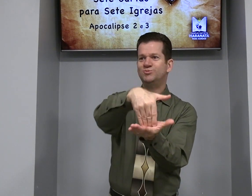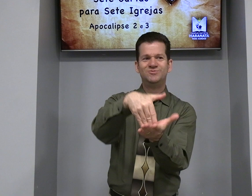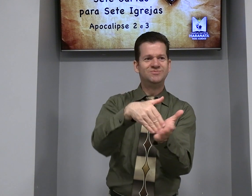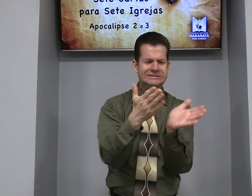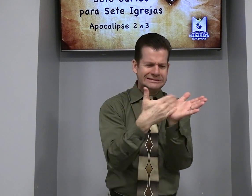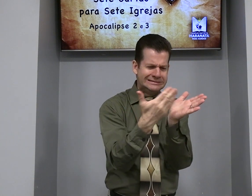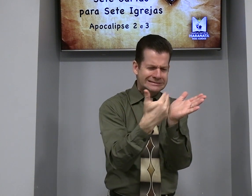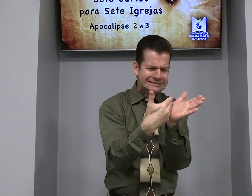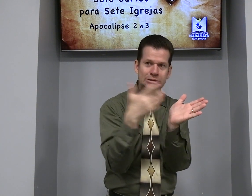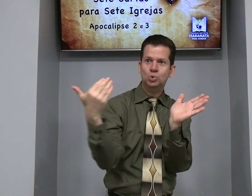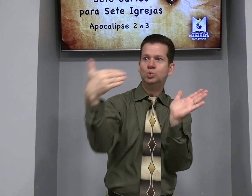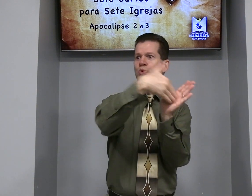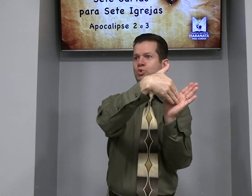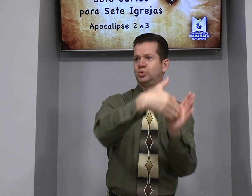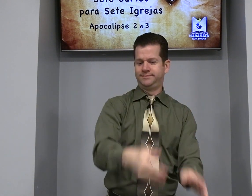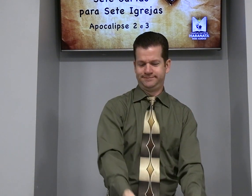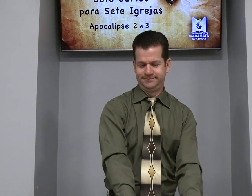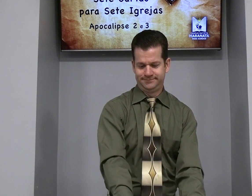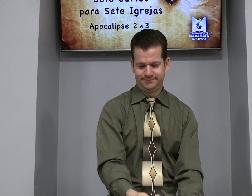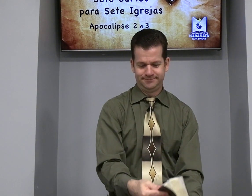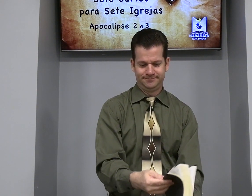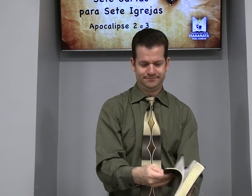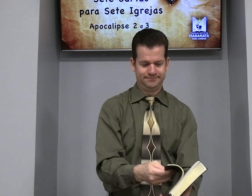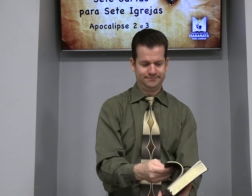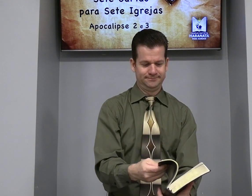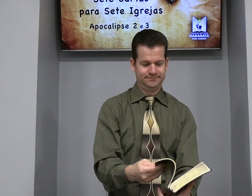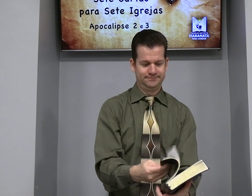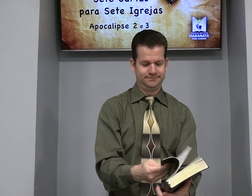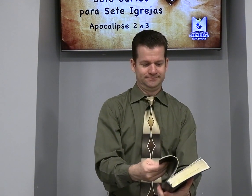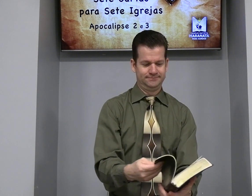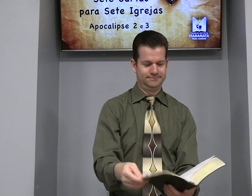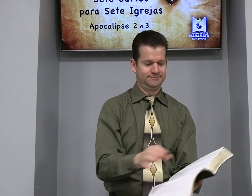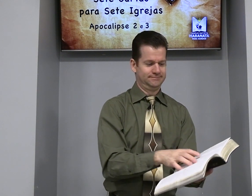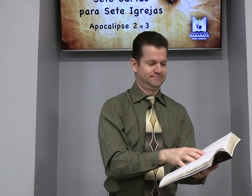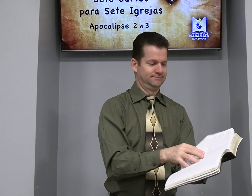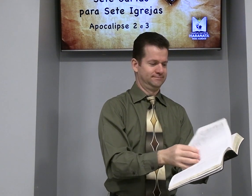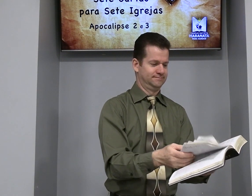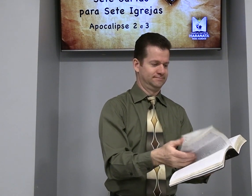É o último livro, é o último livro da sua Bíblia.